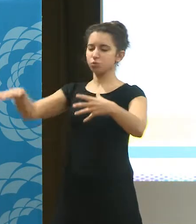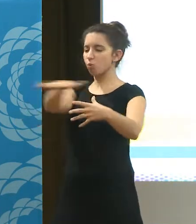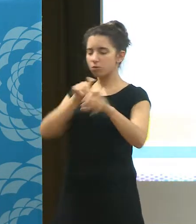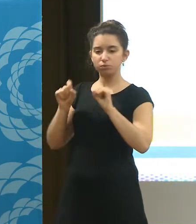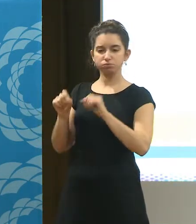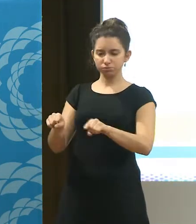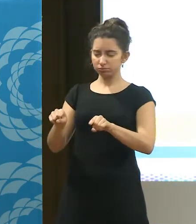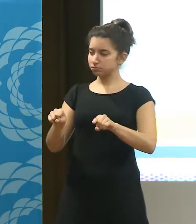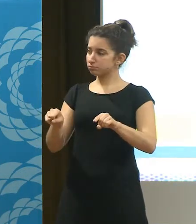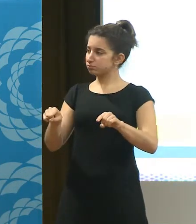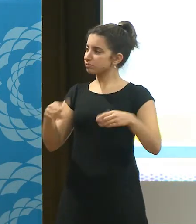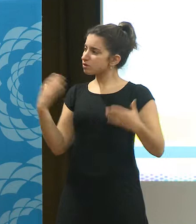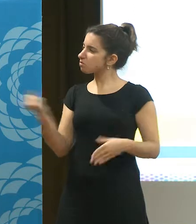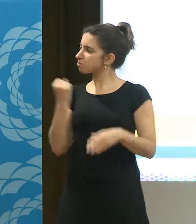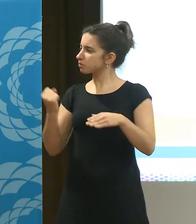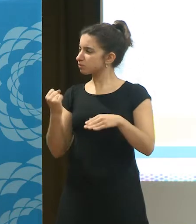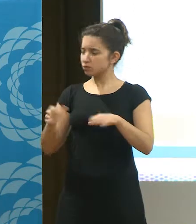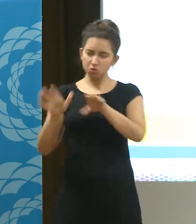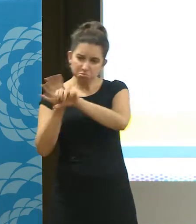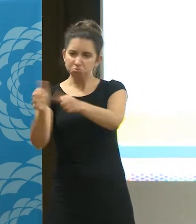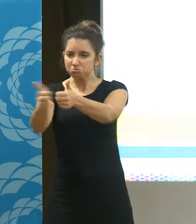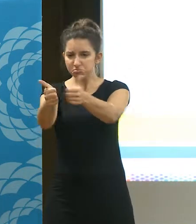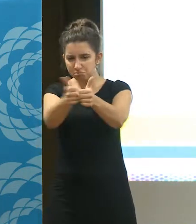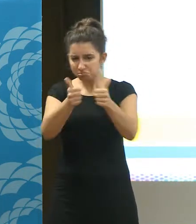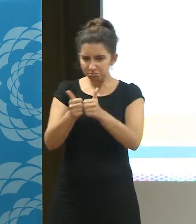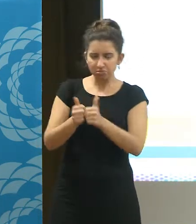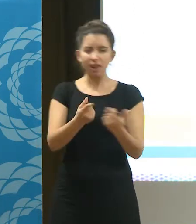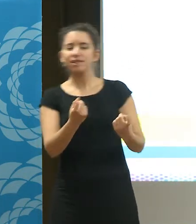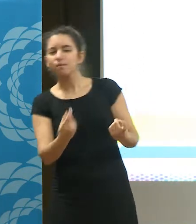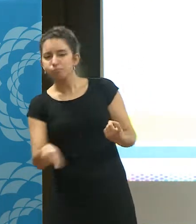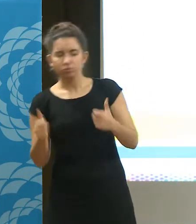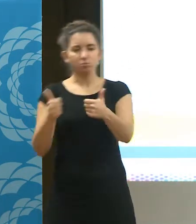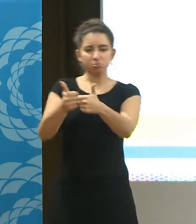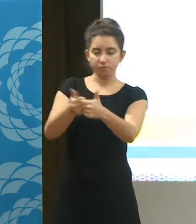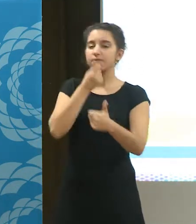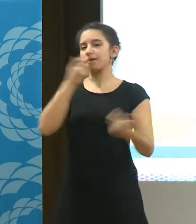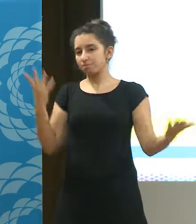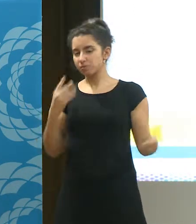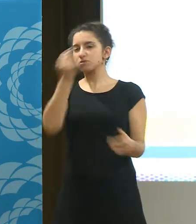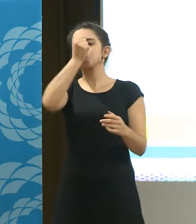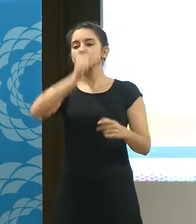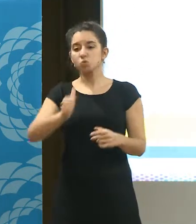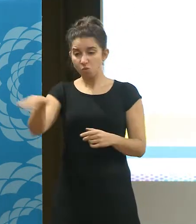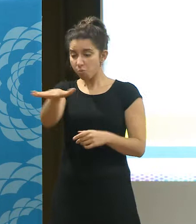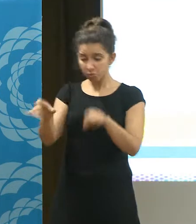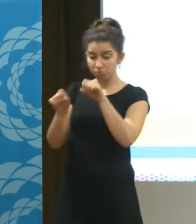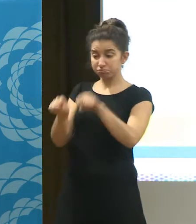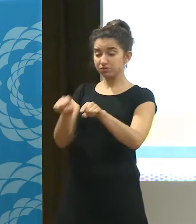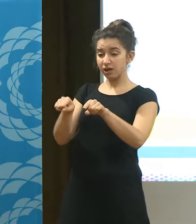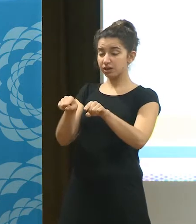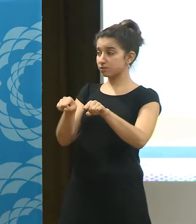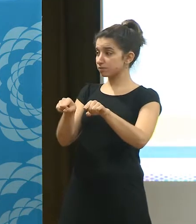Y esos medios comunitarios estamos ahí a la par, viendo qué hace falta. Incluso este fin de semana, en este pueblo y en esta ciudad,